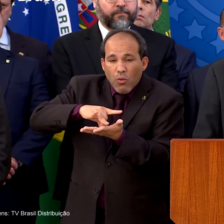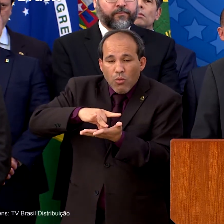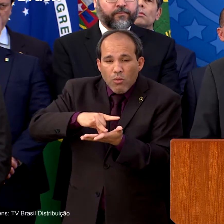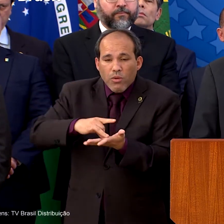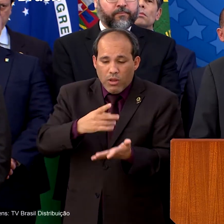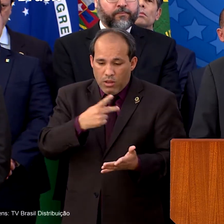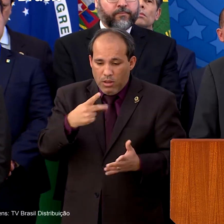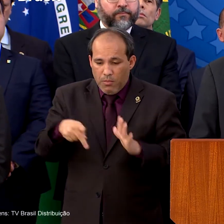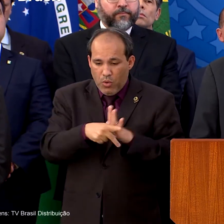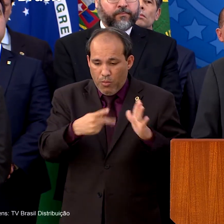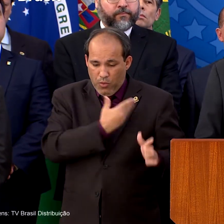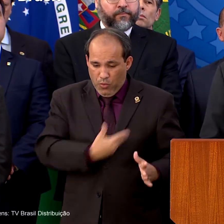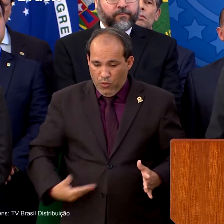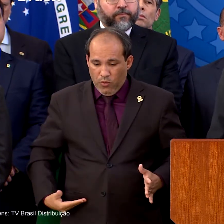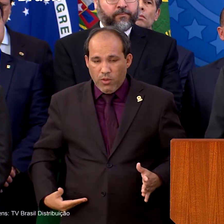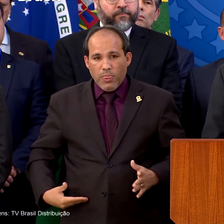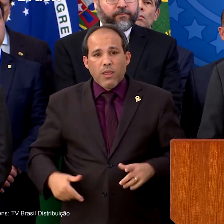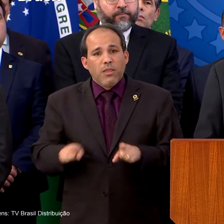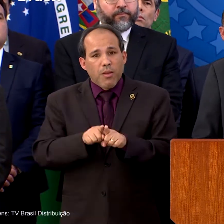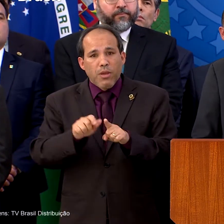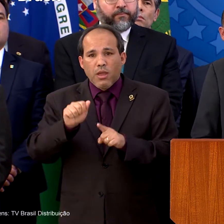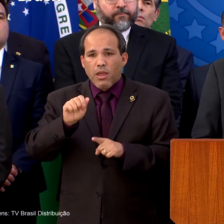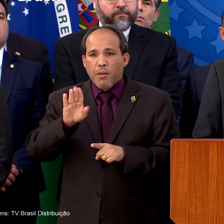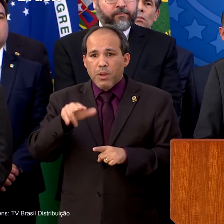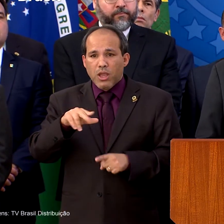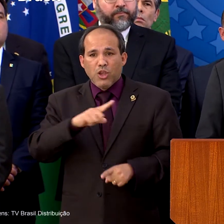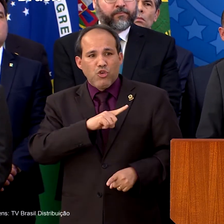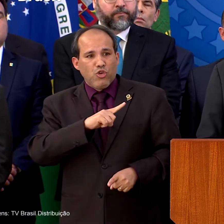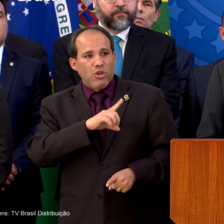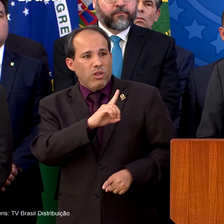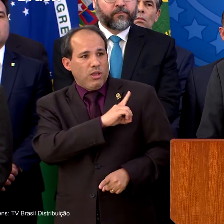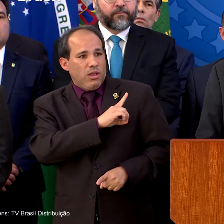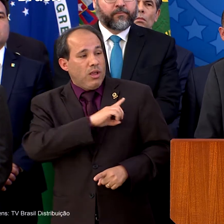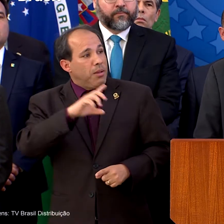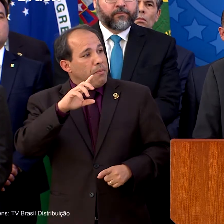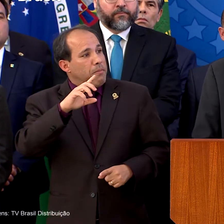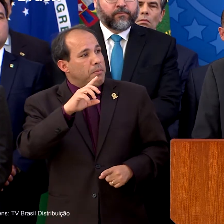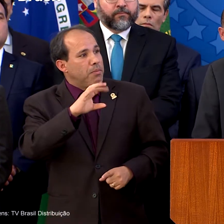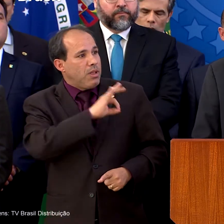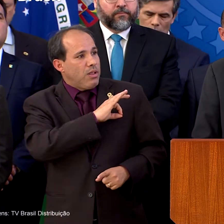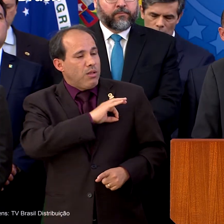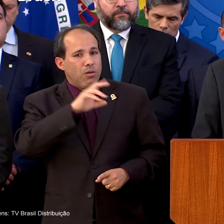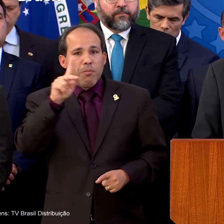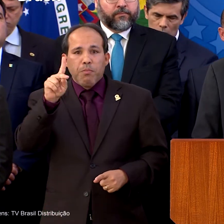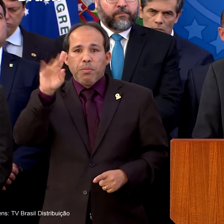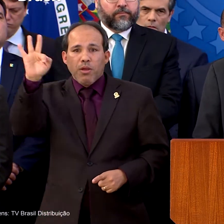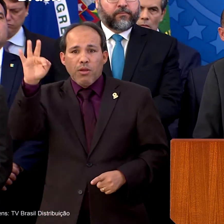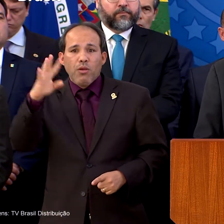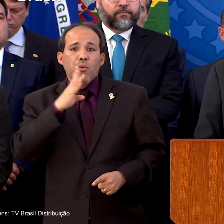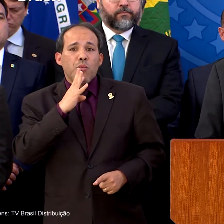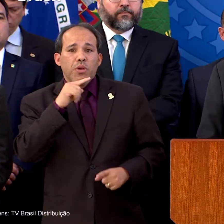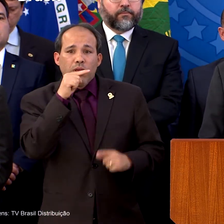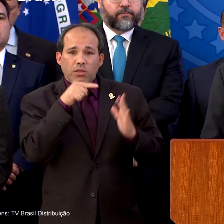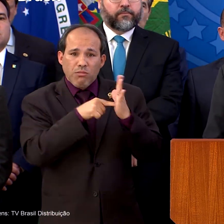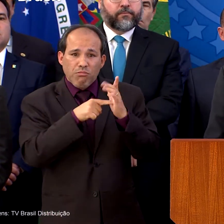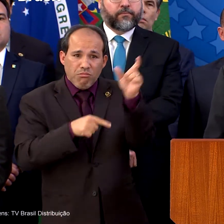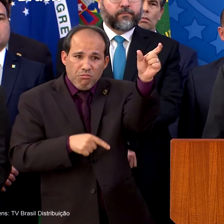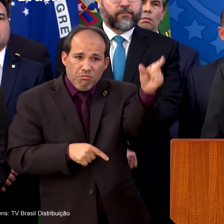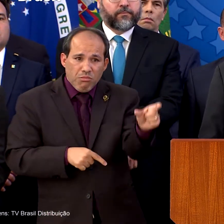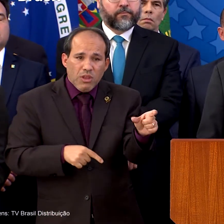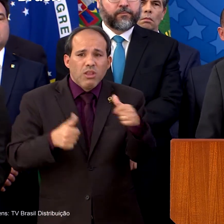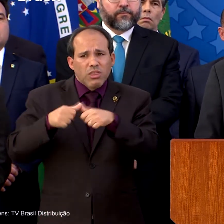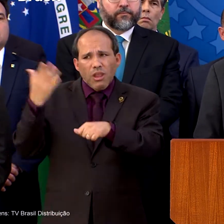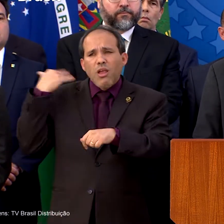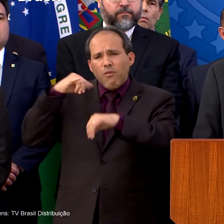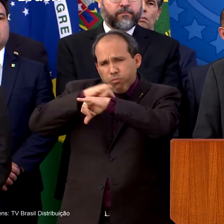a binho que tem à frente um delegado é da polícia federal uma pessoa que eu conheci durante